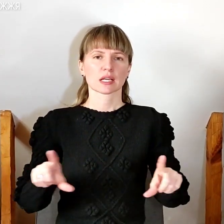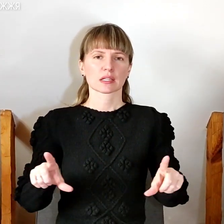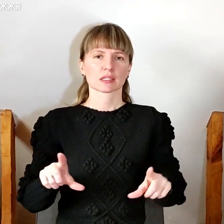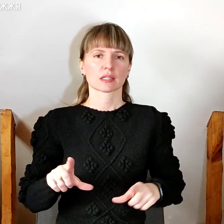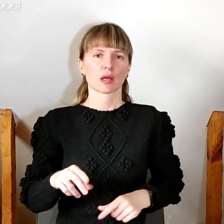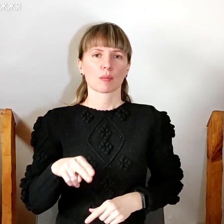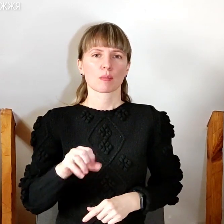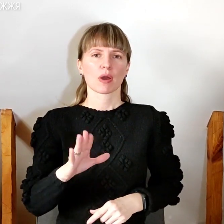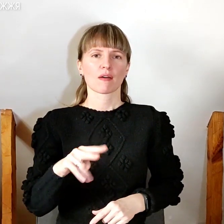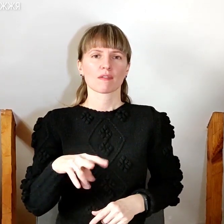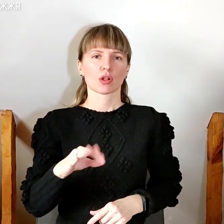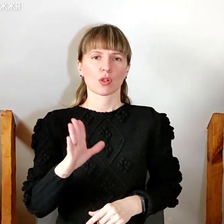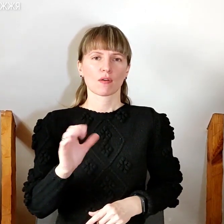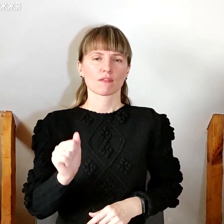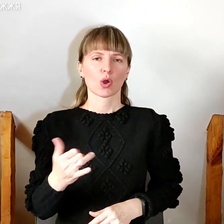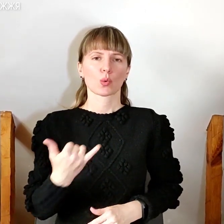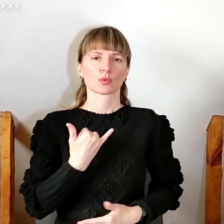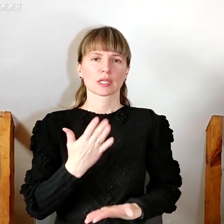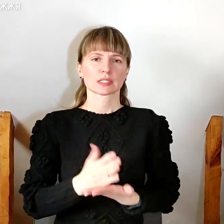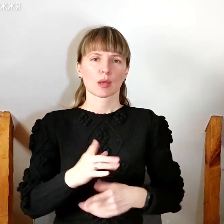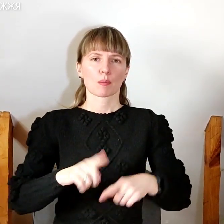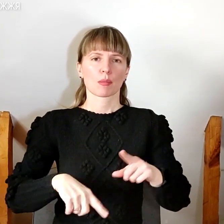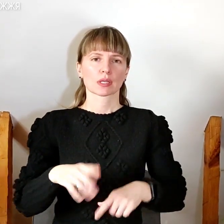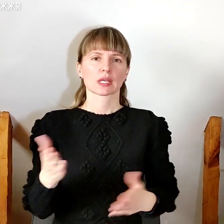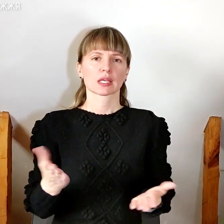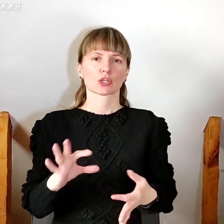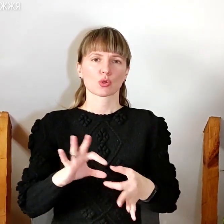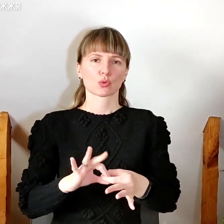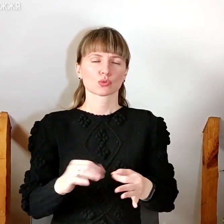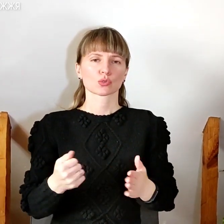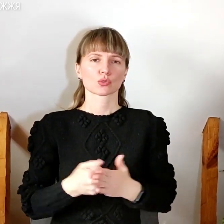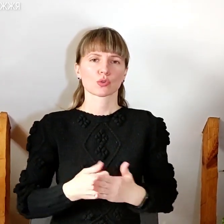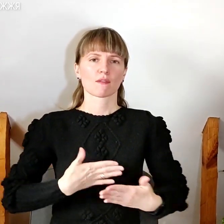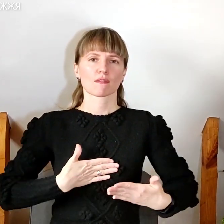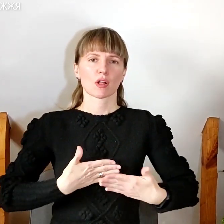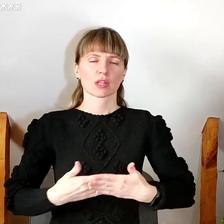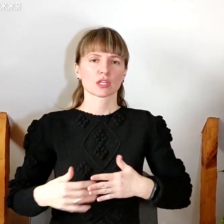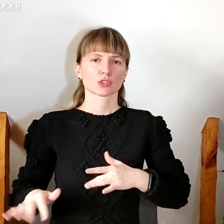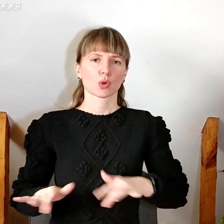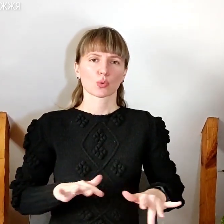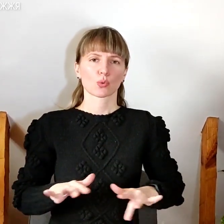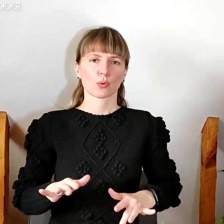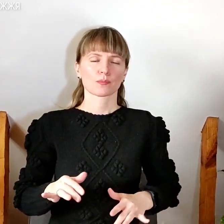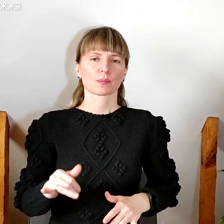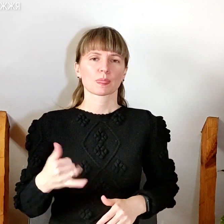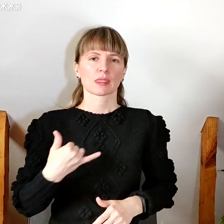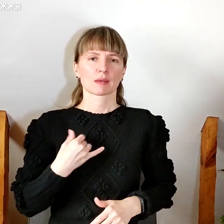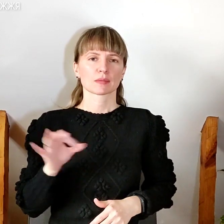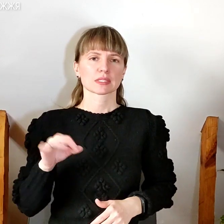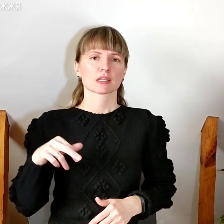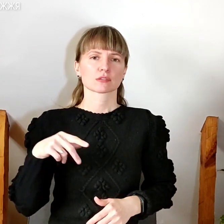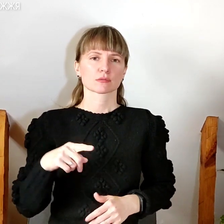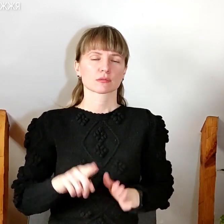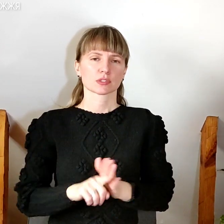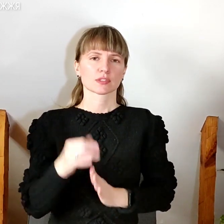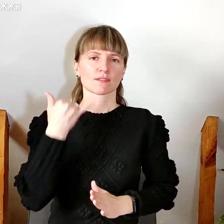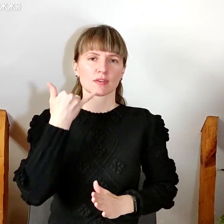Світлана Павлова. У нас є батьки, які долучені вже до волонтерського руху. Ми зразу вийшли на них і запросили,